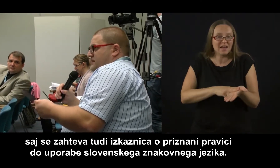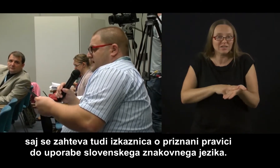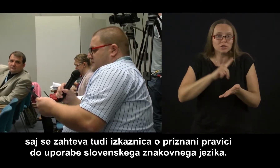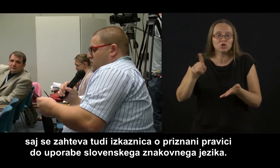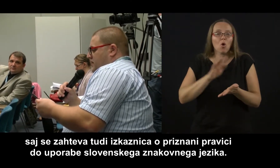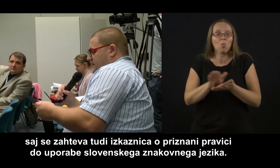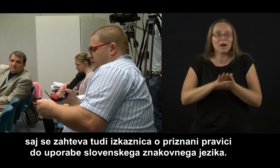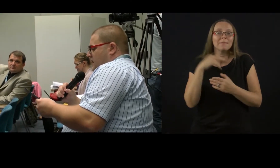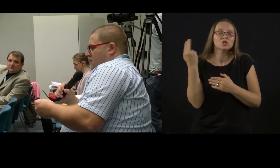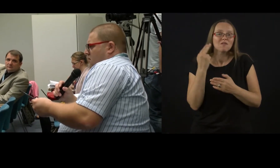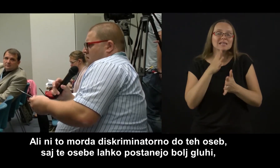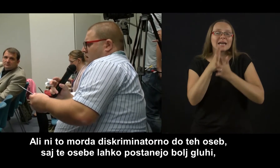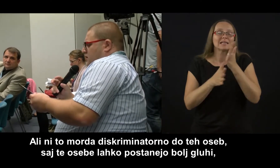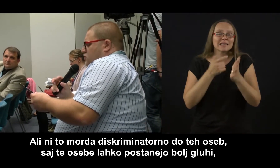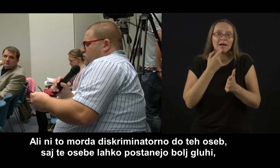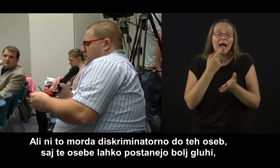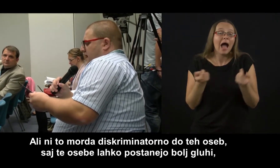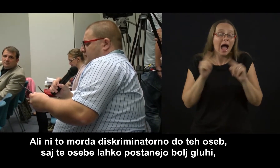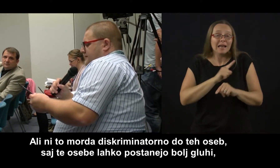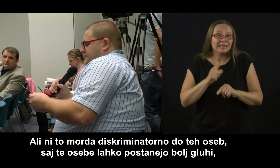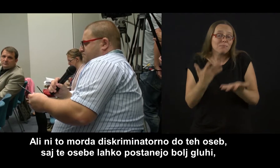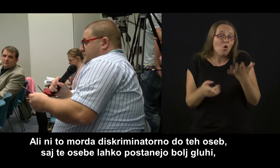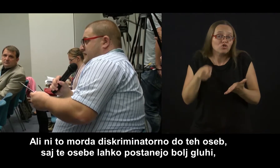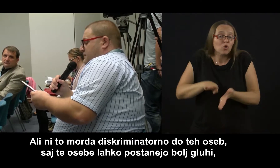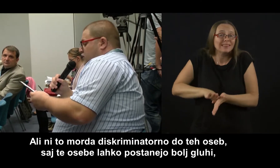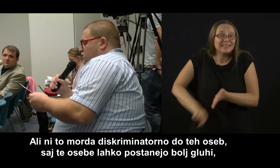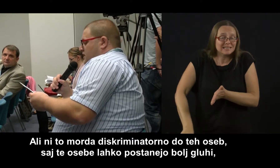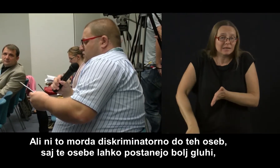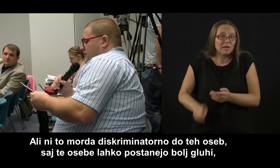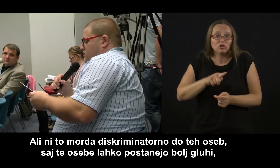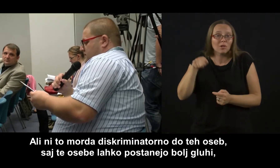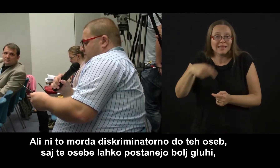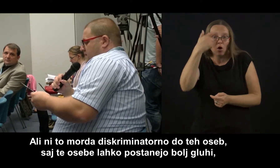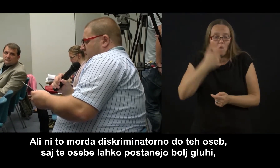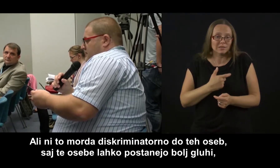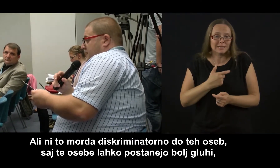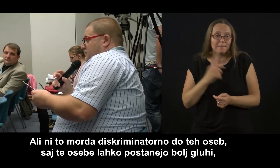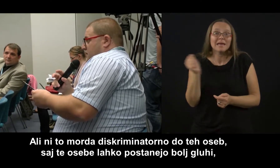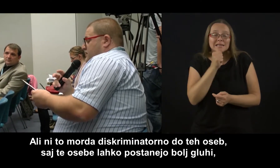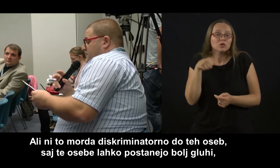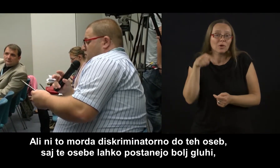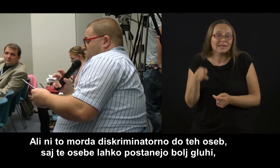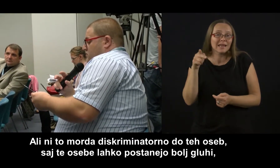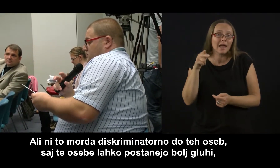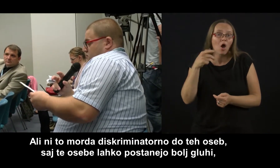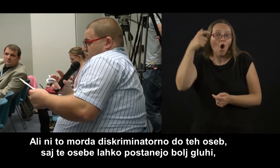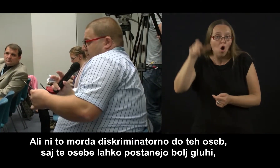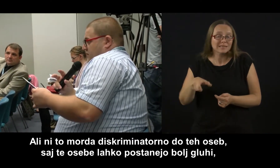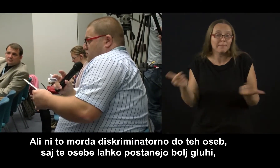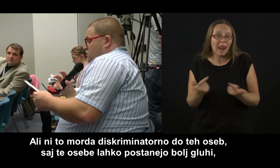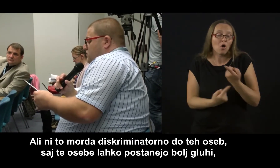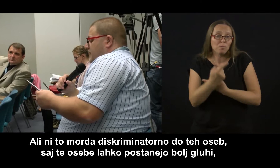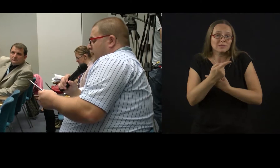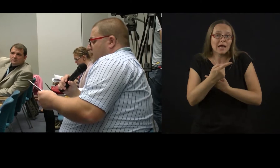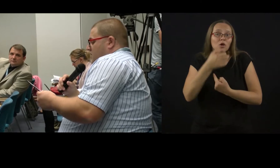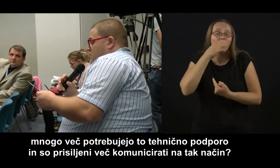uporabe slovenskega znakovnega jezika. Ni to morda diskriminatorna do teh oseb, saj te osebe, ko postanejo